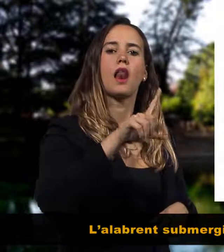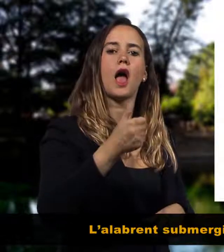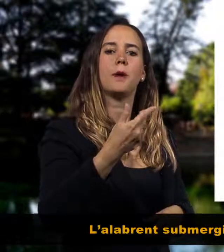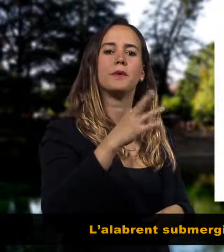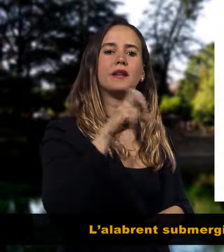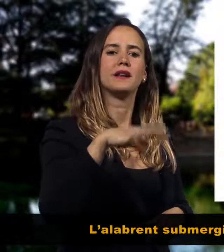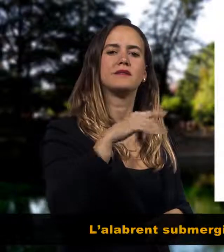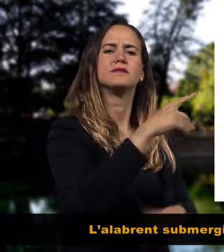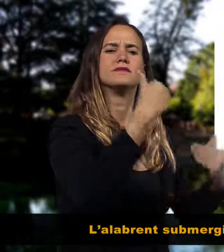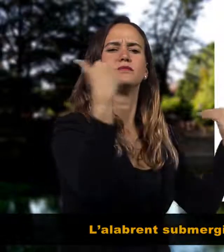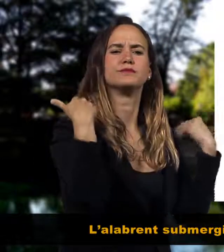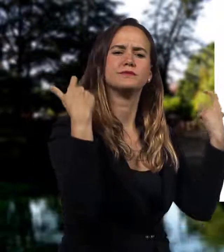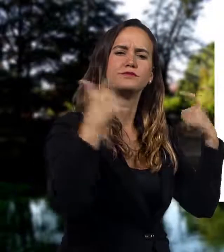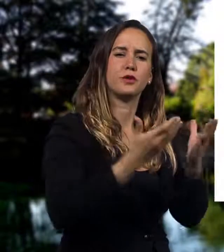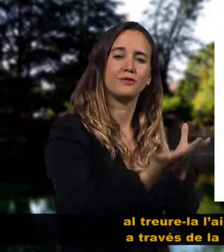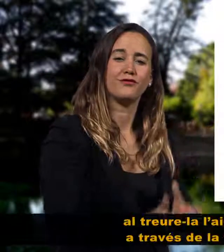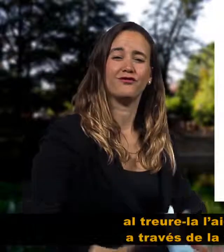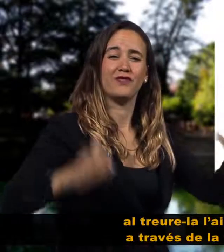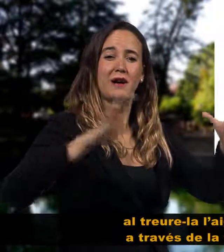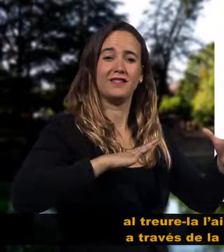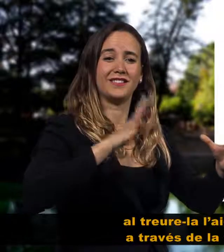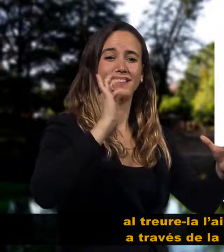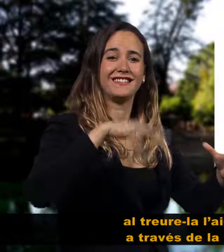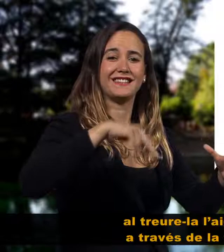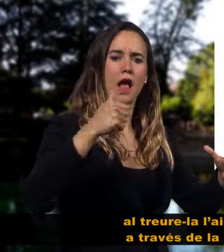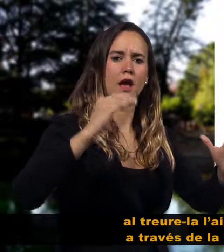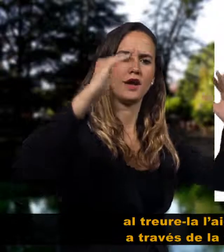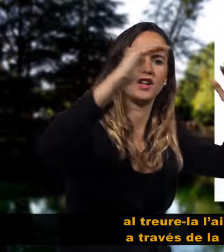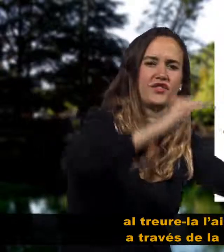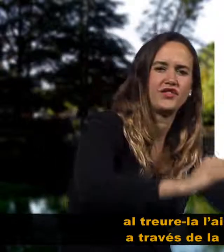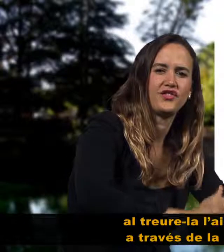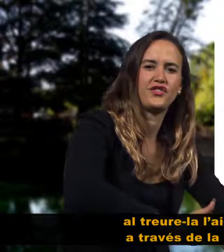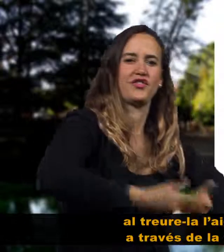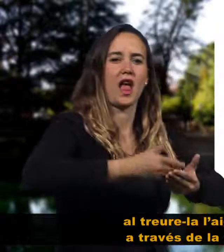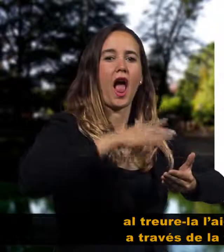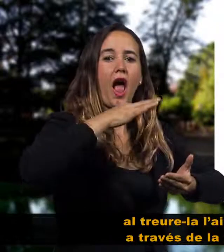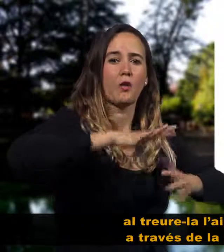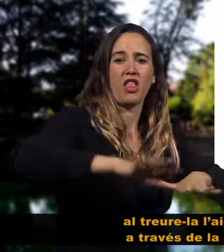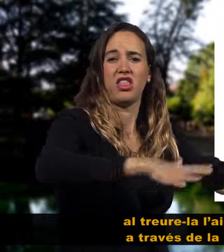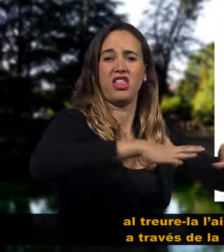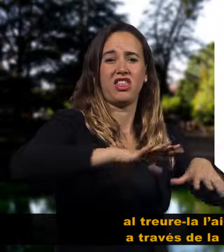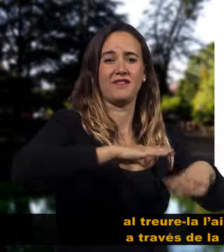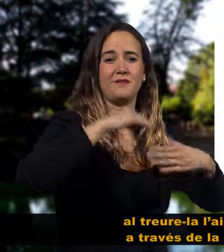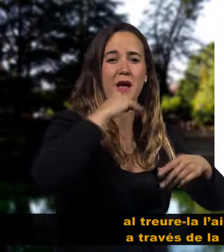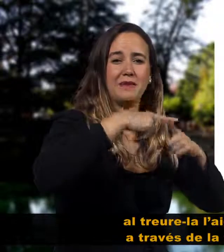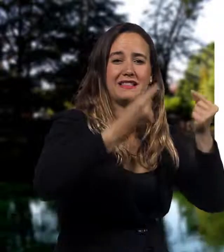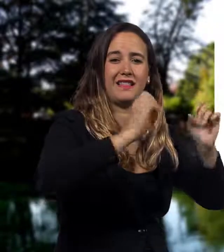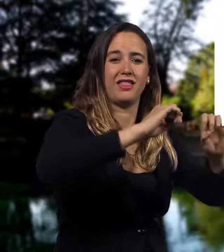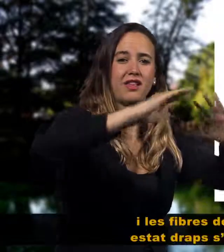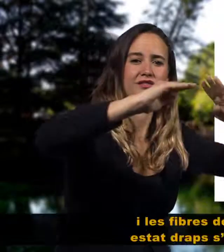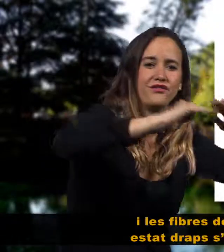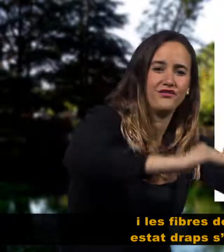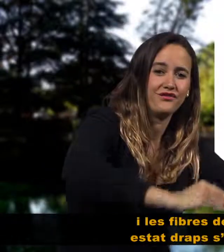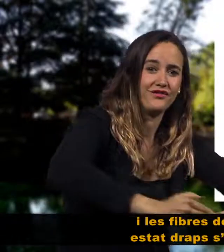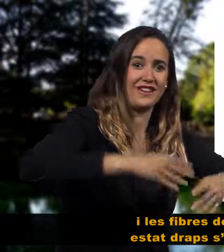L'alabrent submergia la forma a la tina. Al treure-la, l'aigua s'escolava a través de la tela metàl·lica i les fibres del que